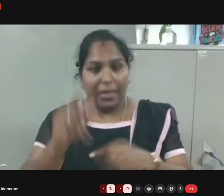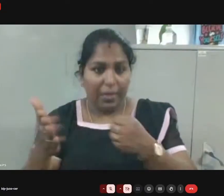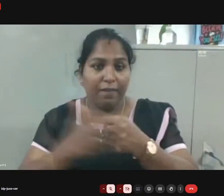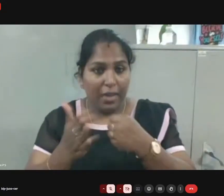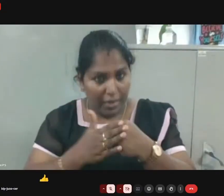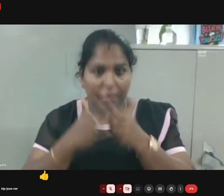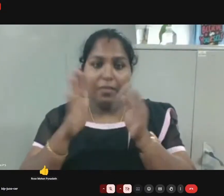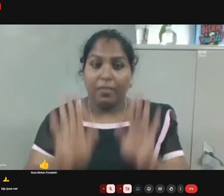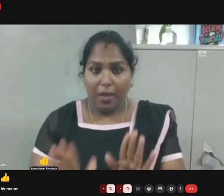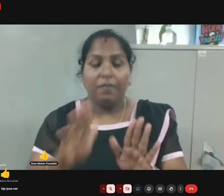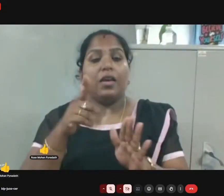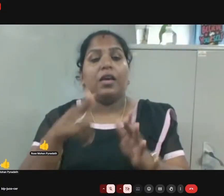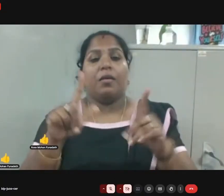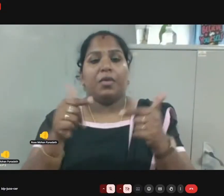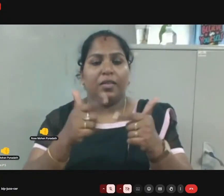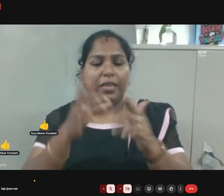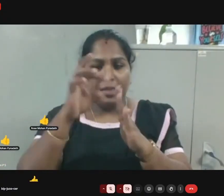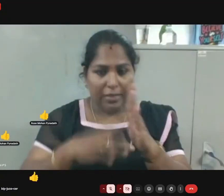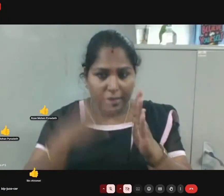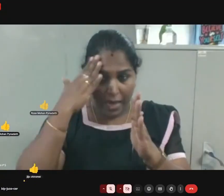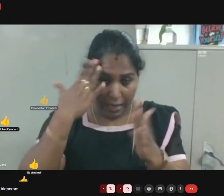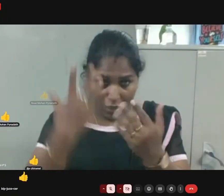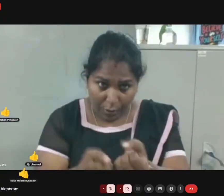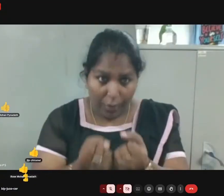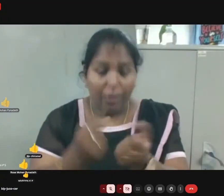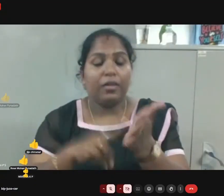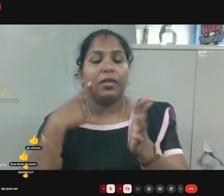നടത്തുന്നതാണ്. ഈ മീറ്റിംഗിന്റെ കൂടുതൽ വിവരങ്ങൾ അറിയുന്നതിനായി നിഡാസ് ടീമുമായി ബന്ധപ്പെടുക.